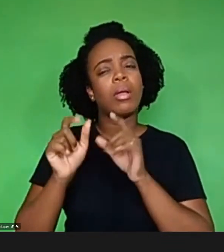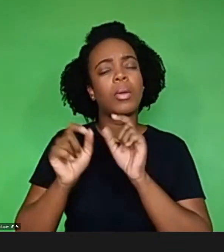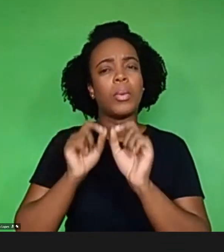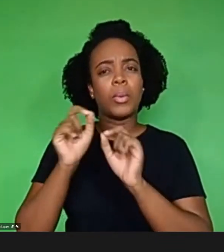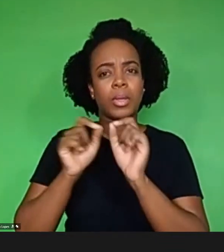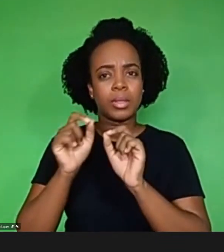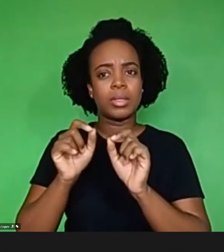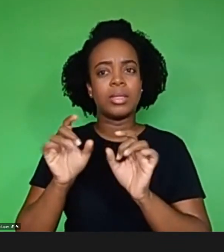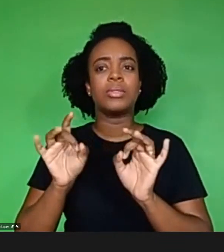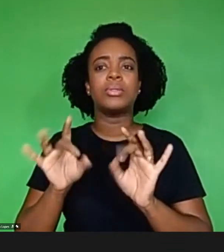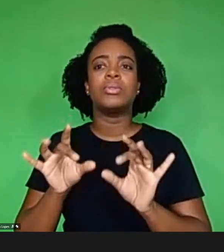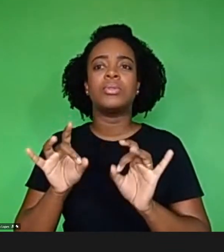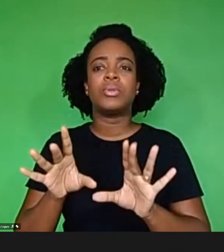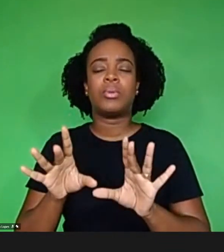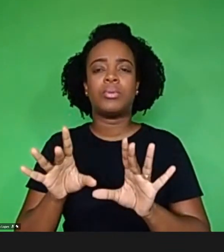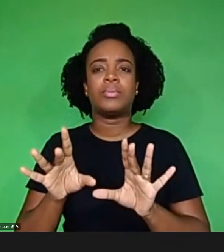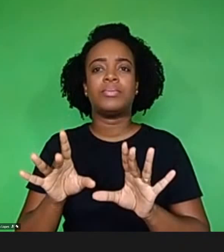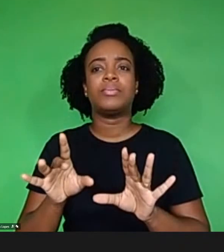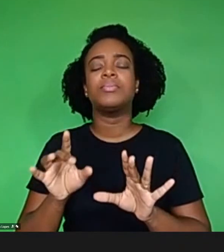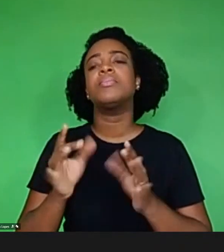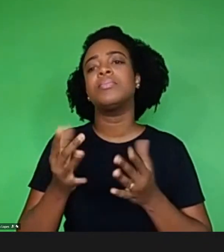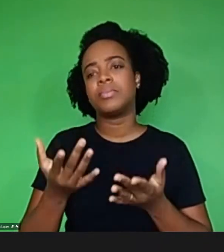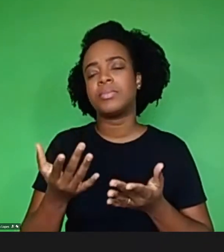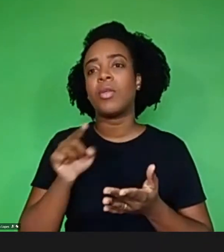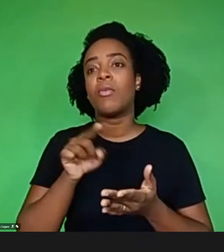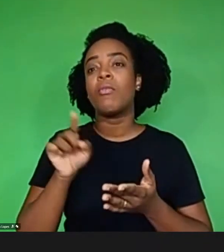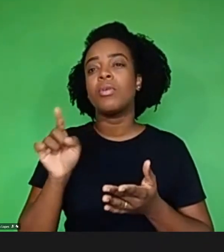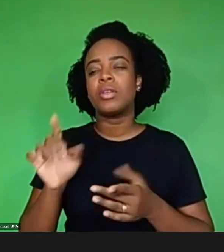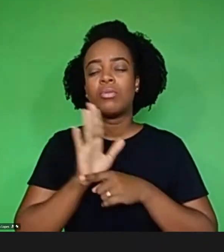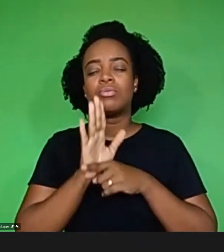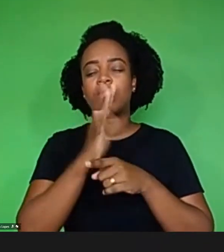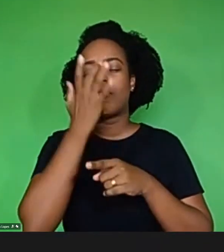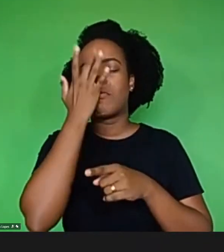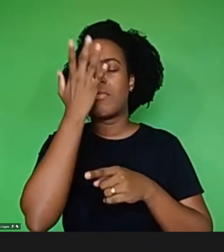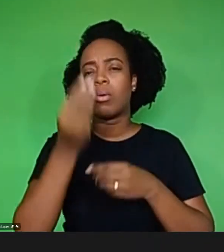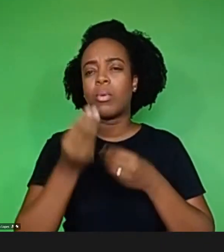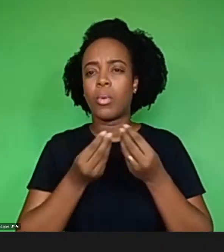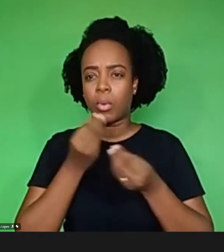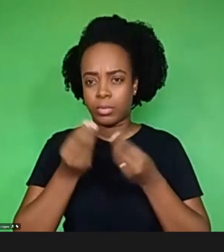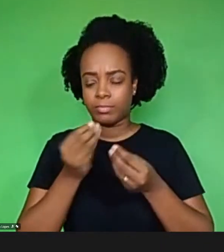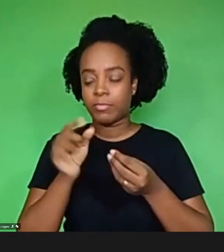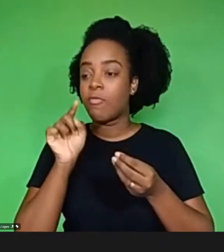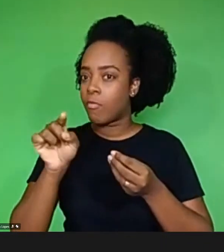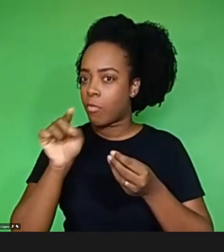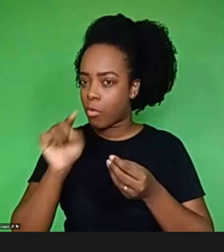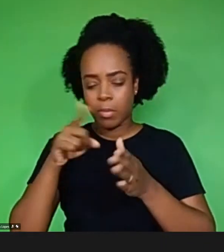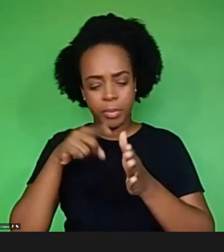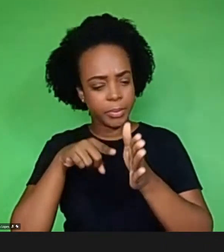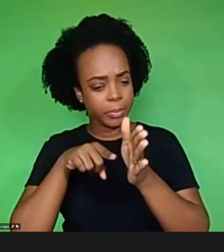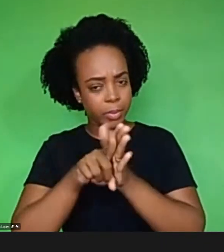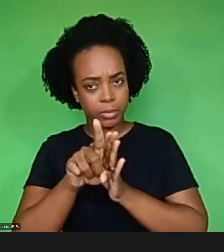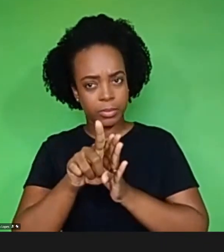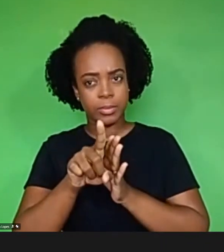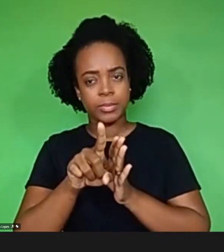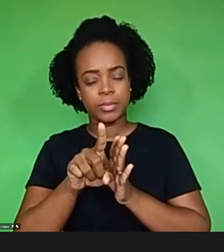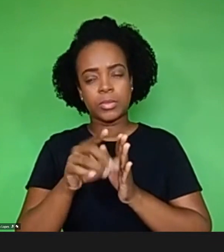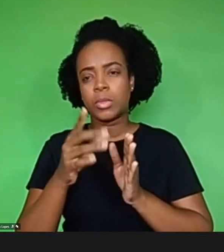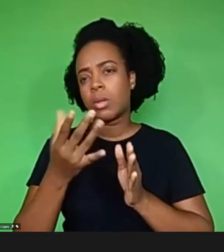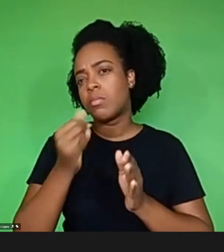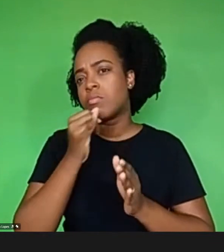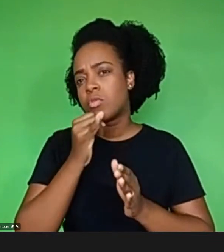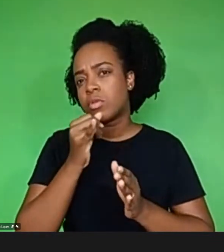colegas, as meninas que estão anotando as perguntas, que quando vocês fizerem as perguntas, vocês coloquem assim, ó, jogo da